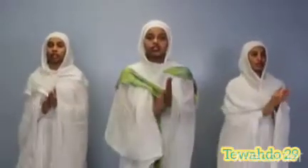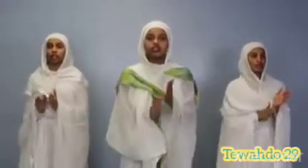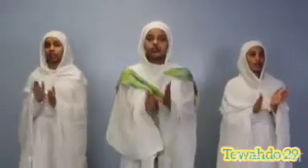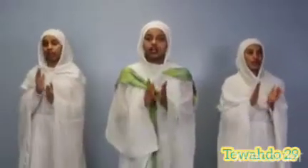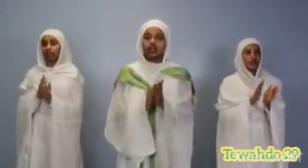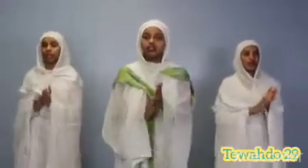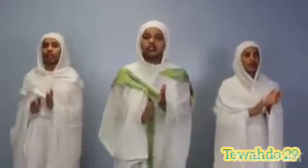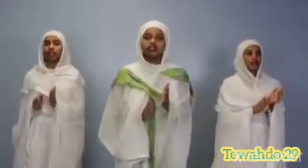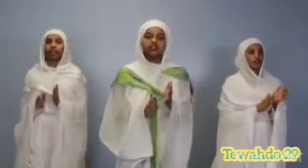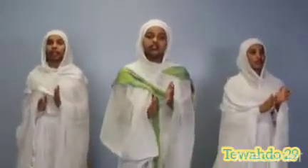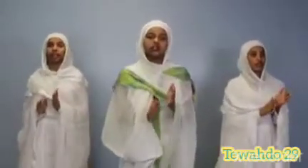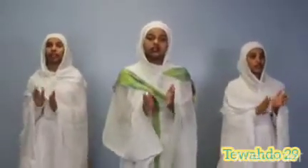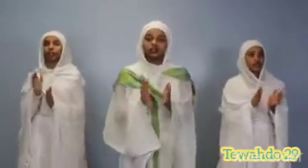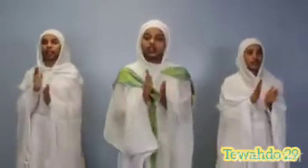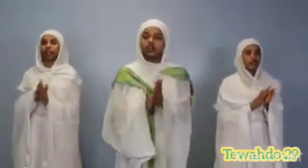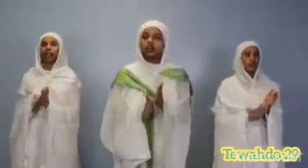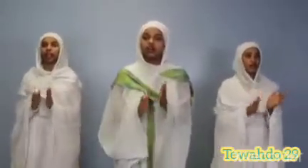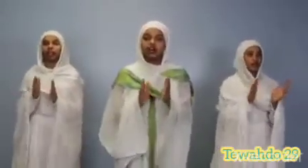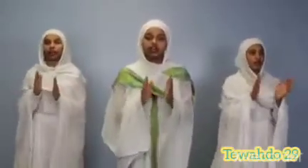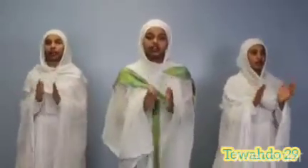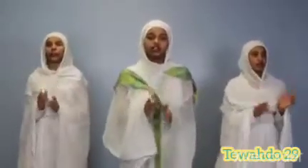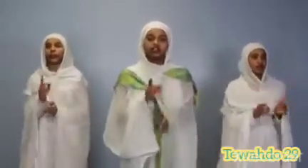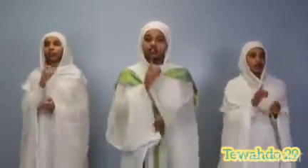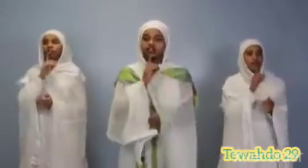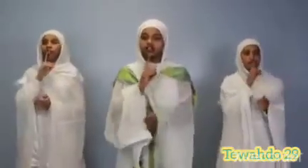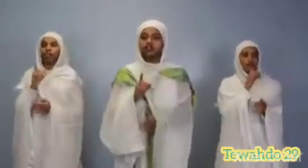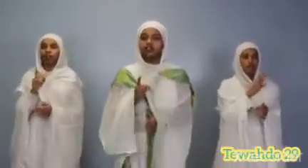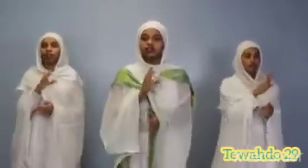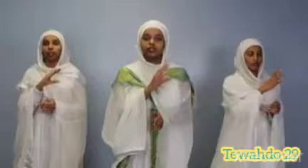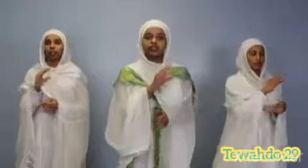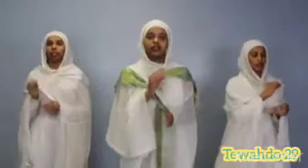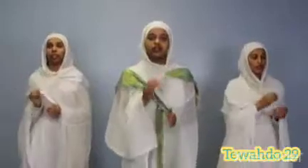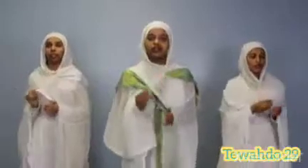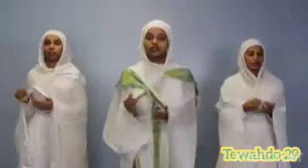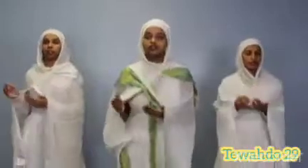ክርስቶስ ይማረን መሐሪ ነውና